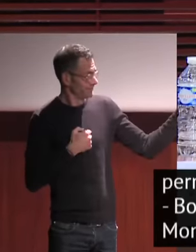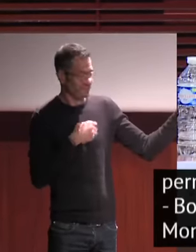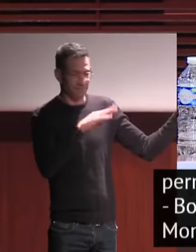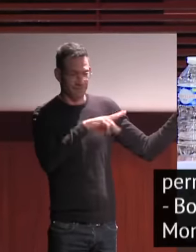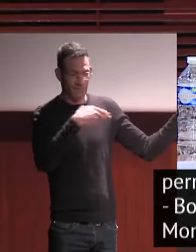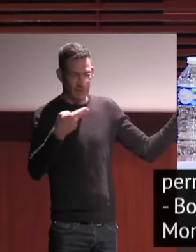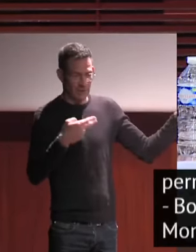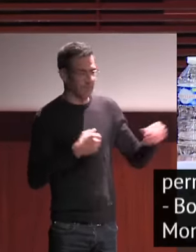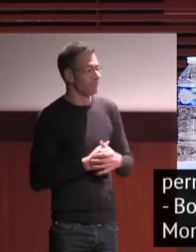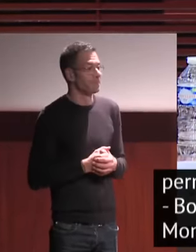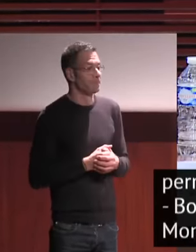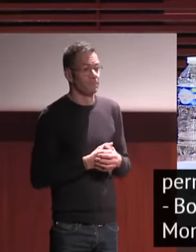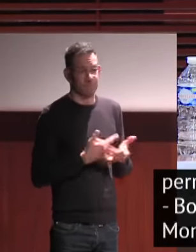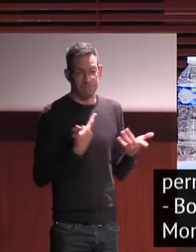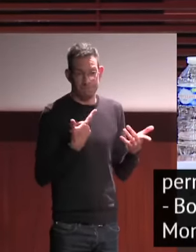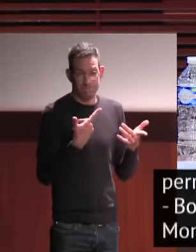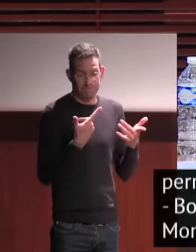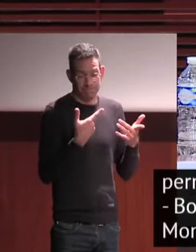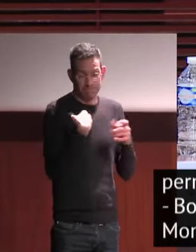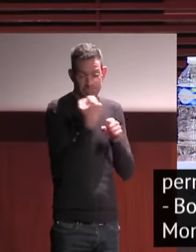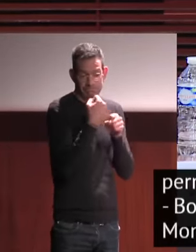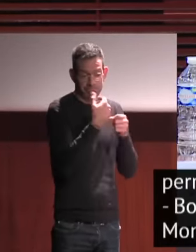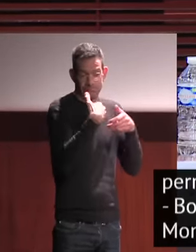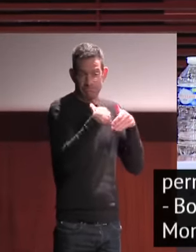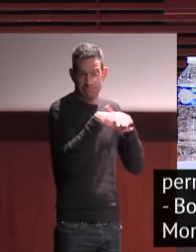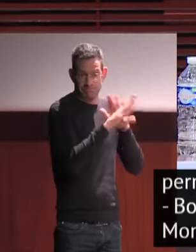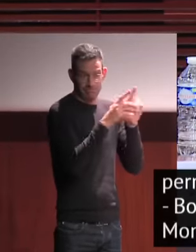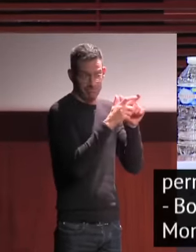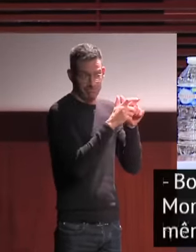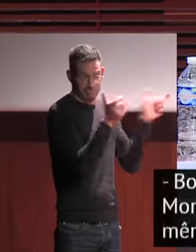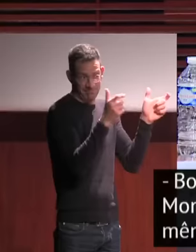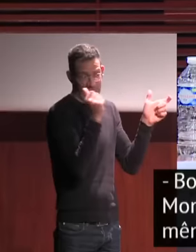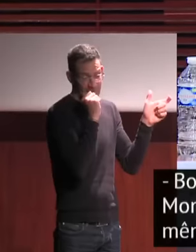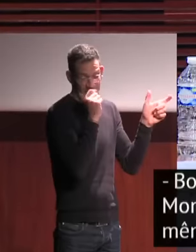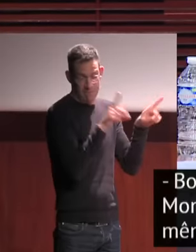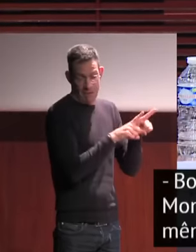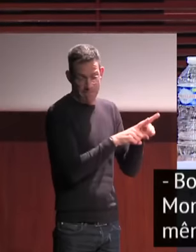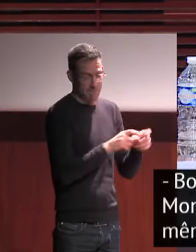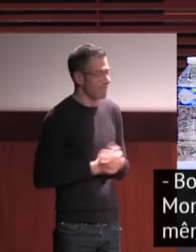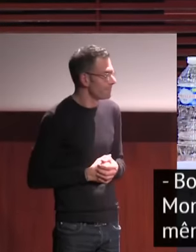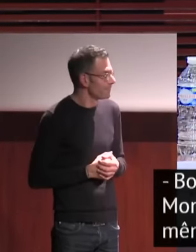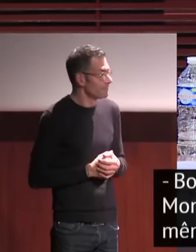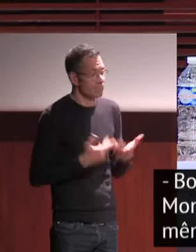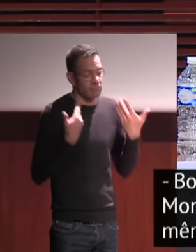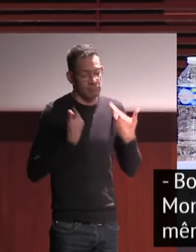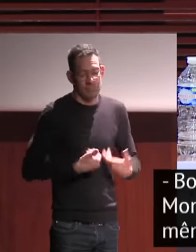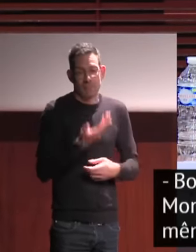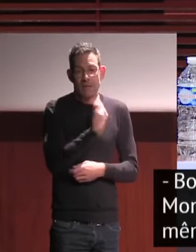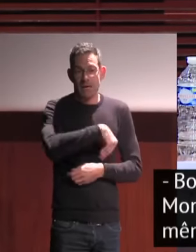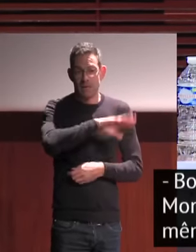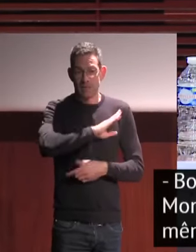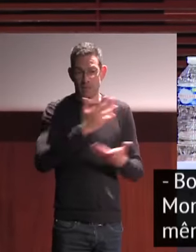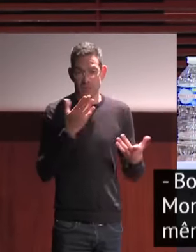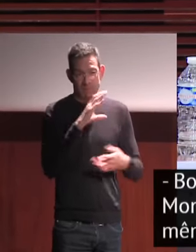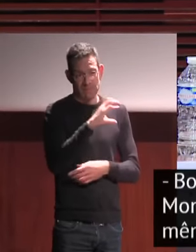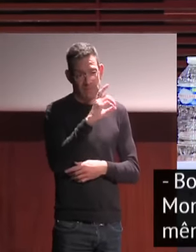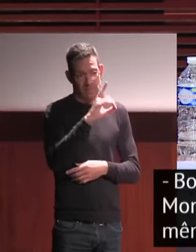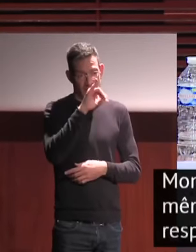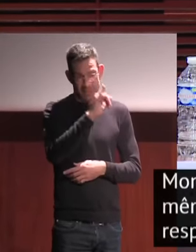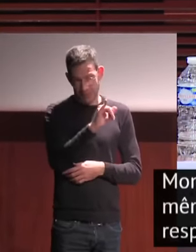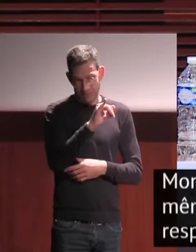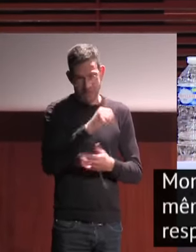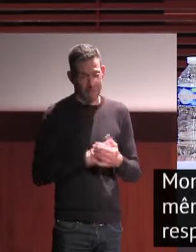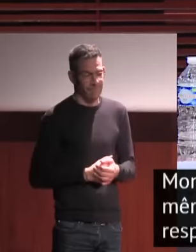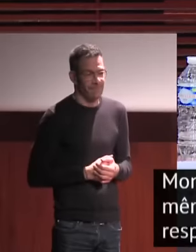ça. Donc, je travaille également dans le même établissement que Claire, donc à Saint-Jacques. Et donc, je suis responsable du Centre de documentation et